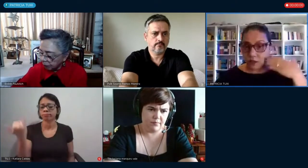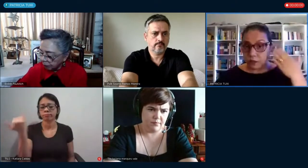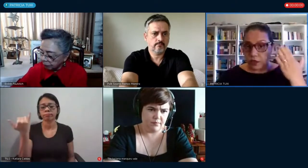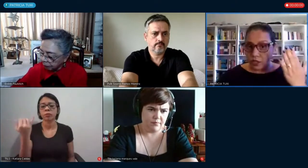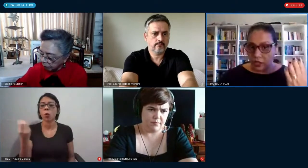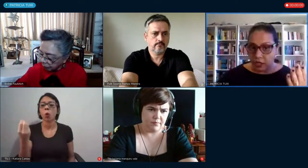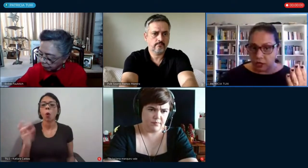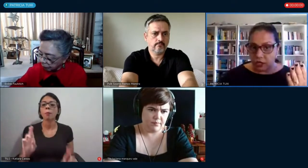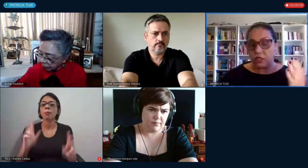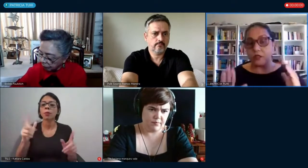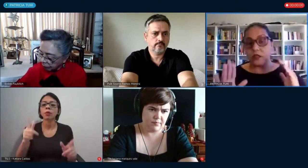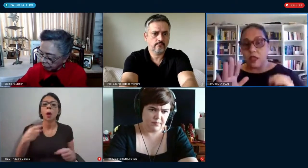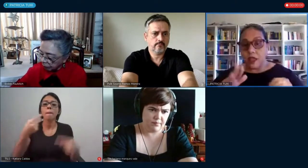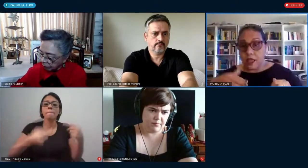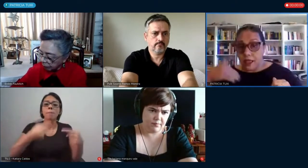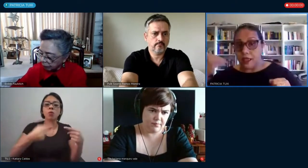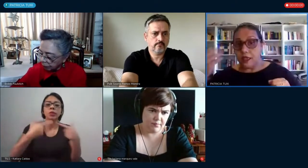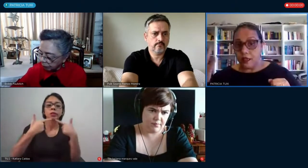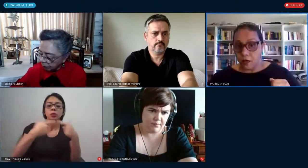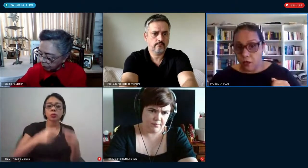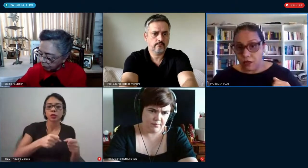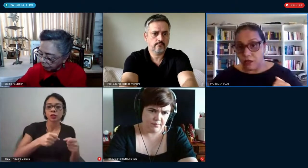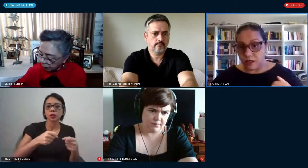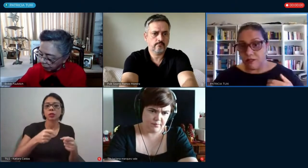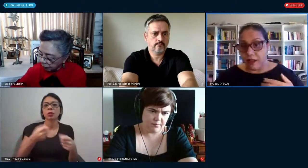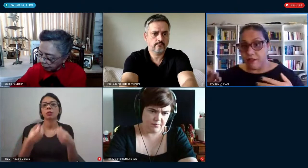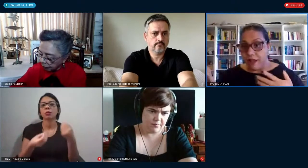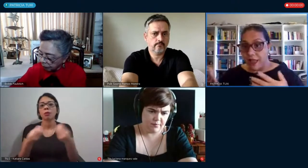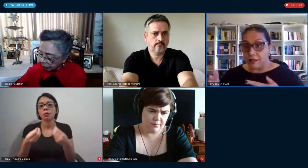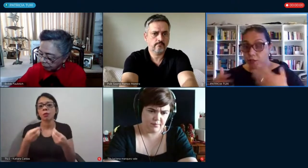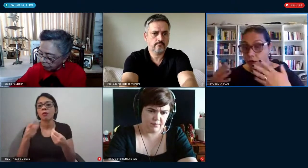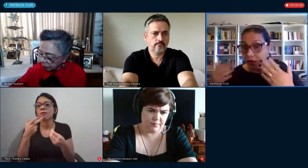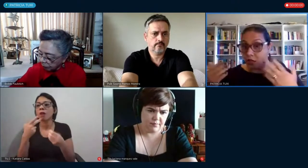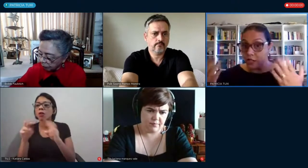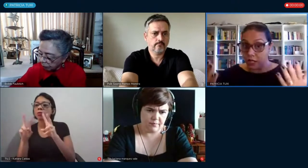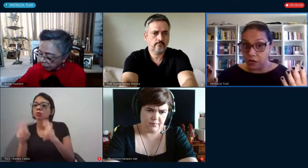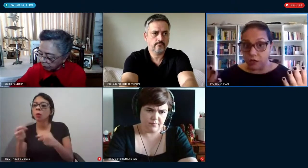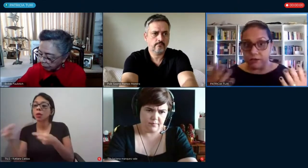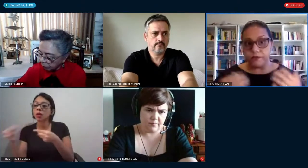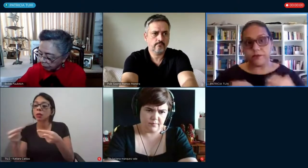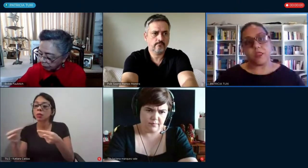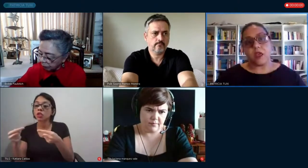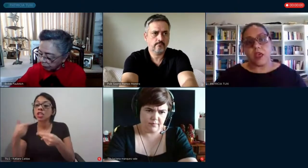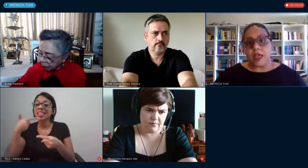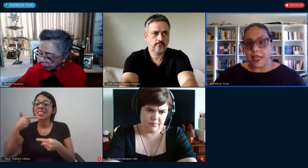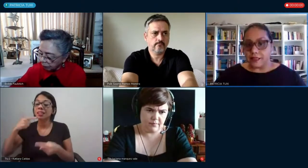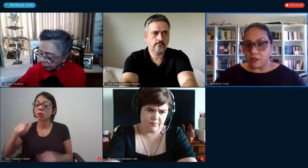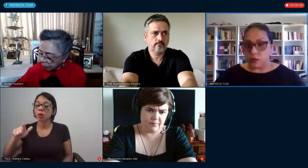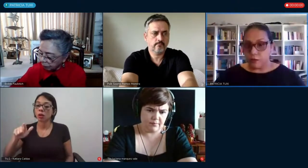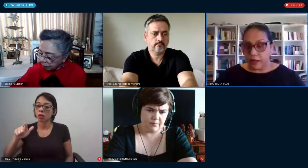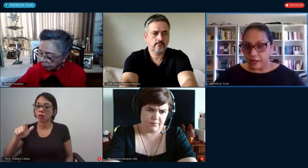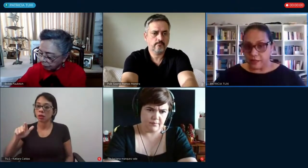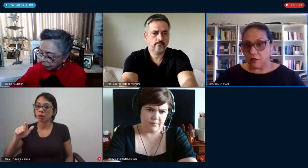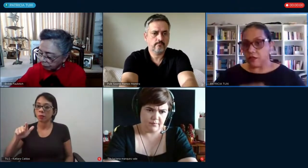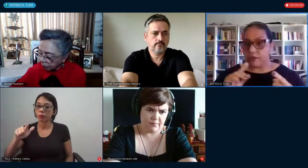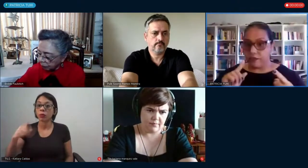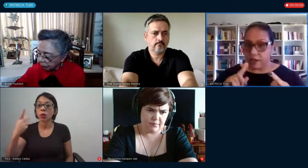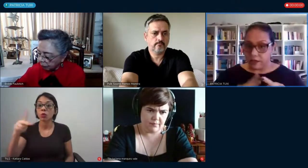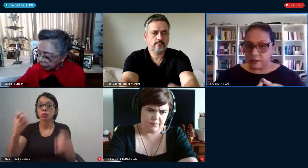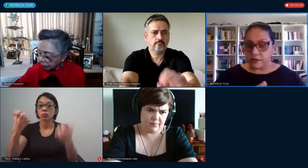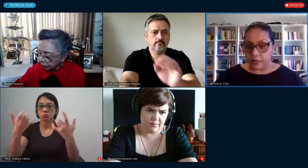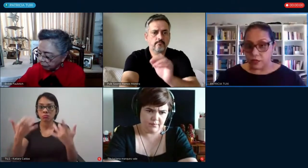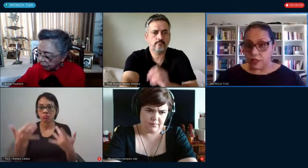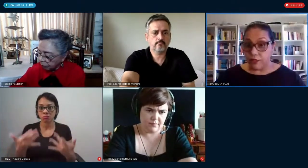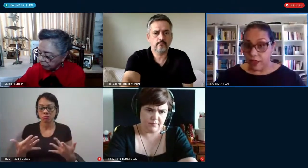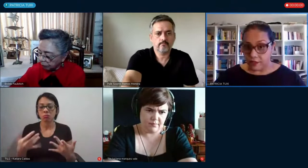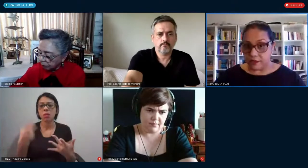a diferença de política linguística e quando você vai falar sobre a política de língua. E essa sua explicação você